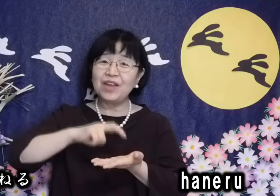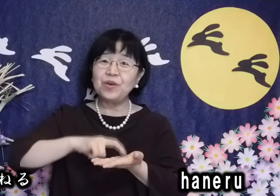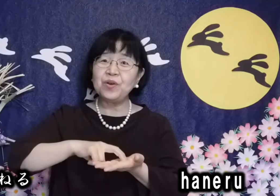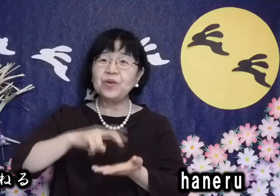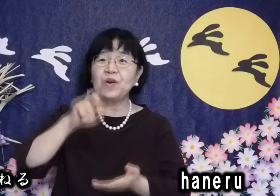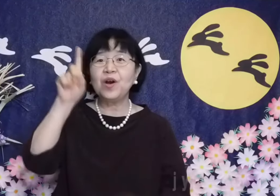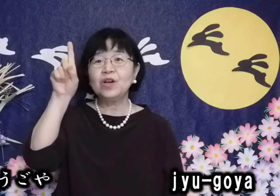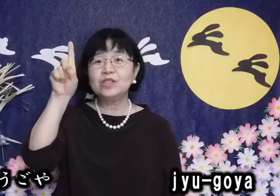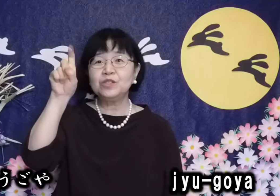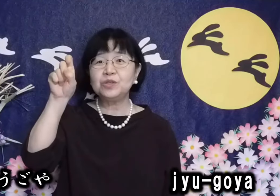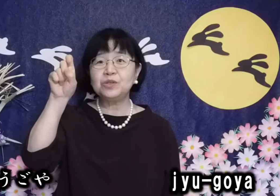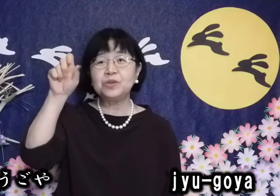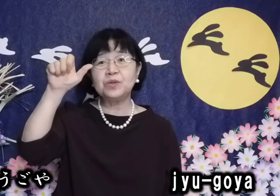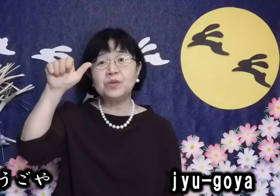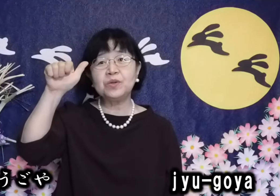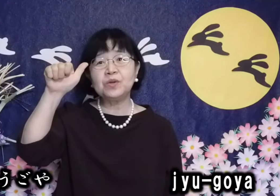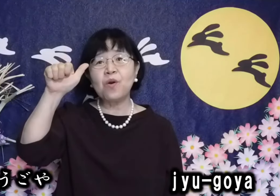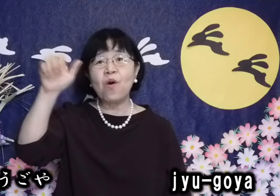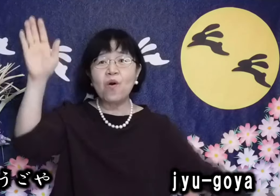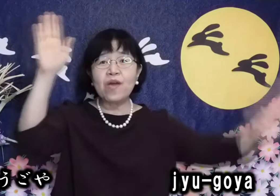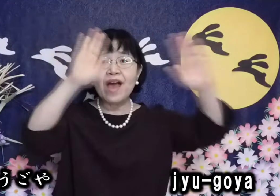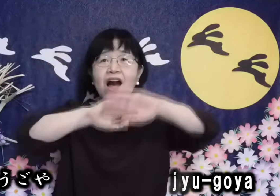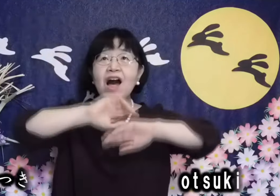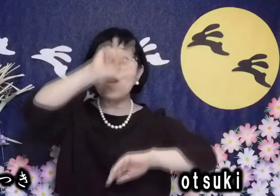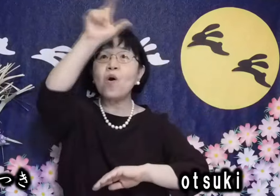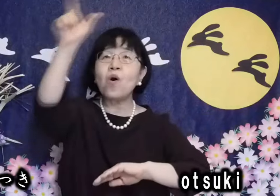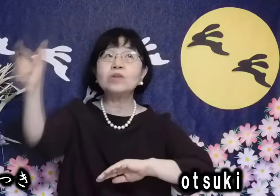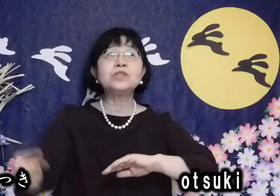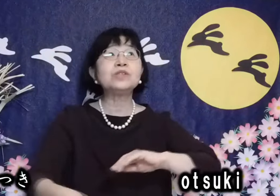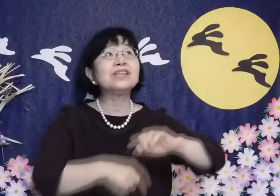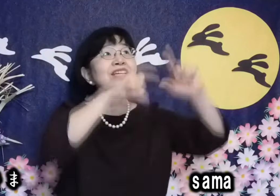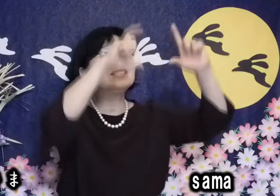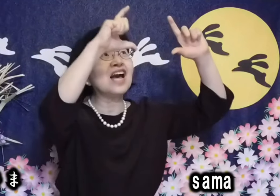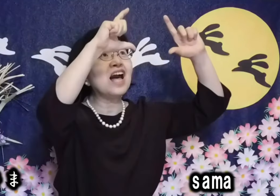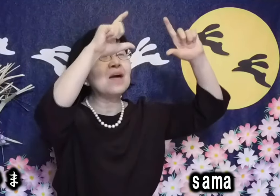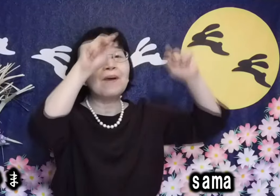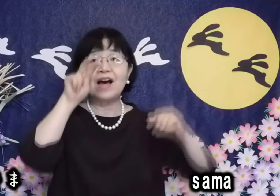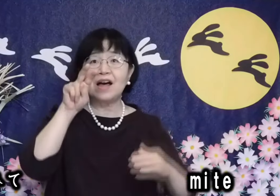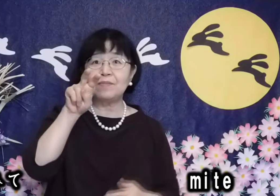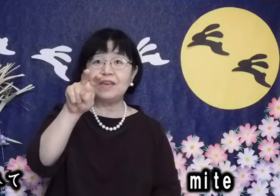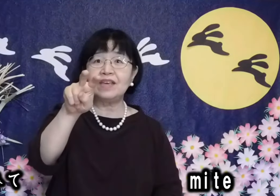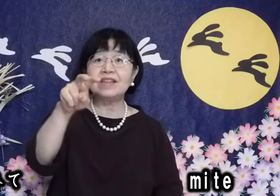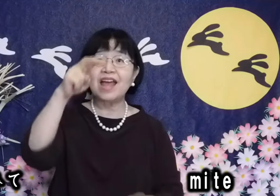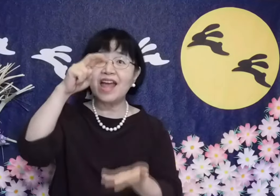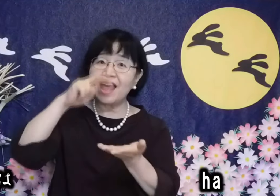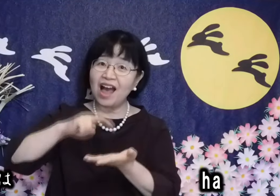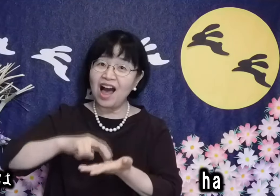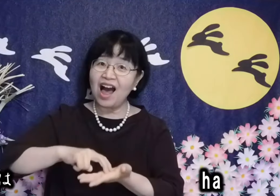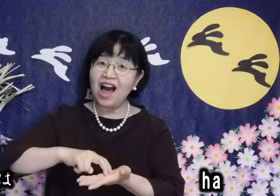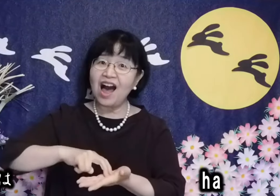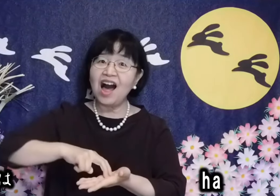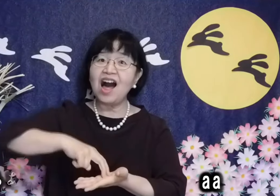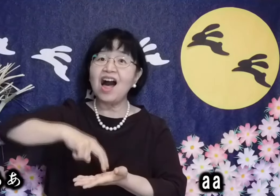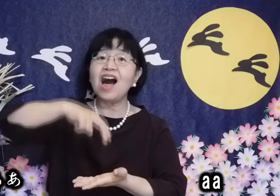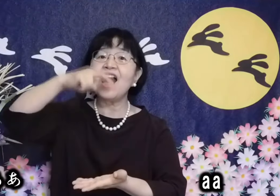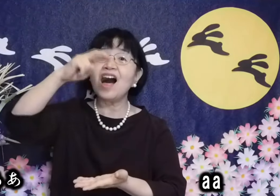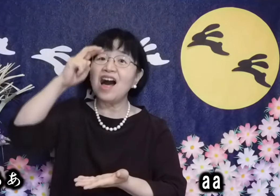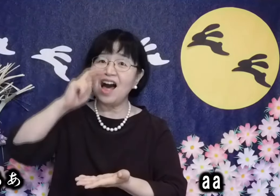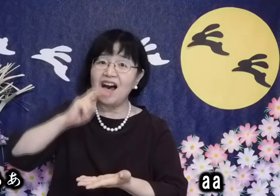る、十五夜お月様見て跳